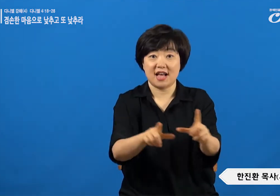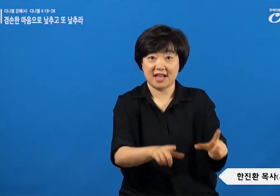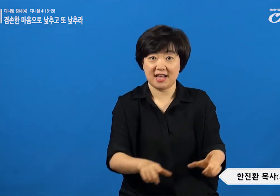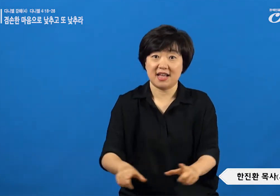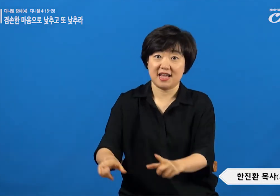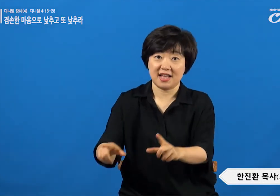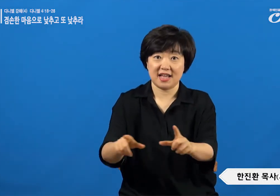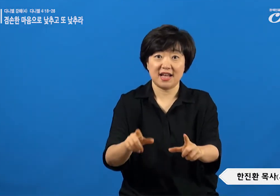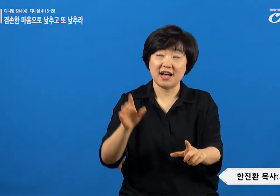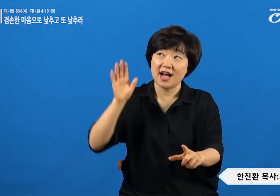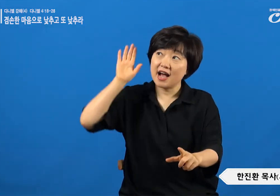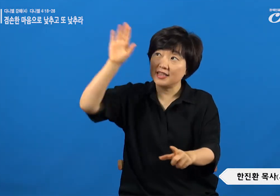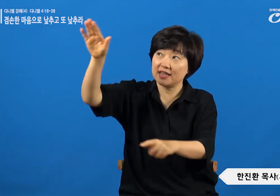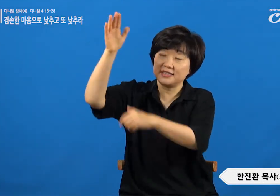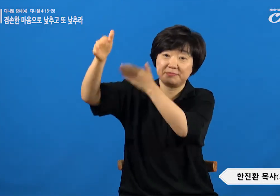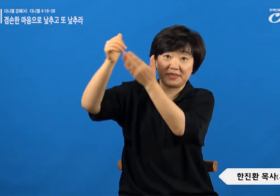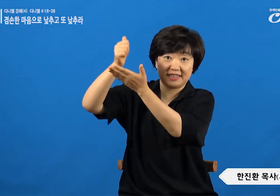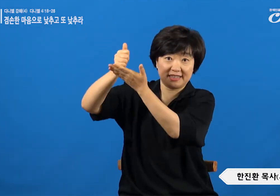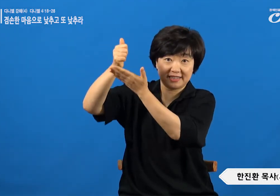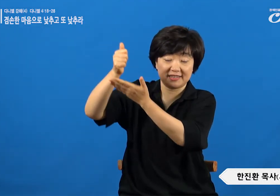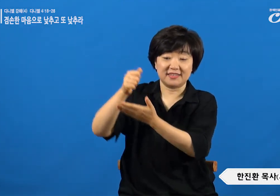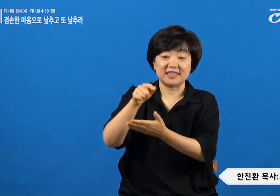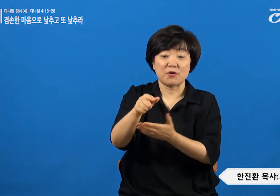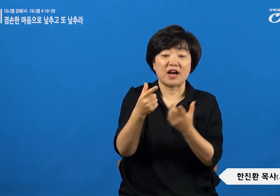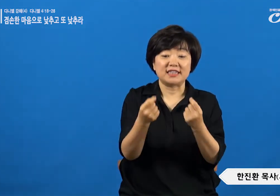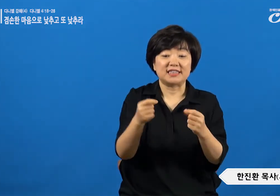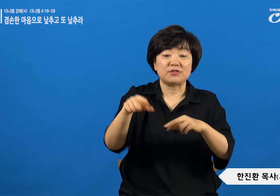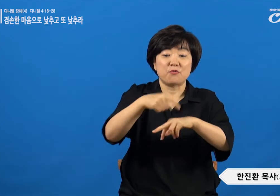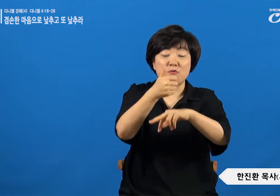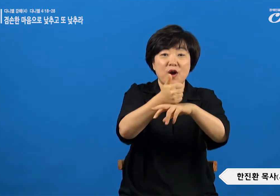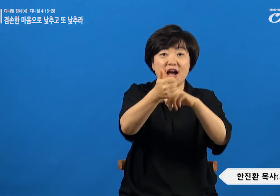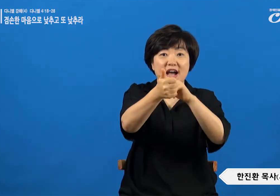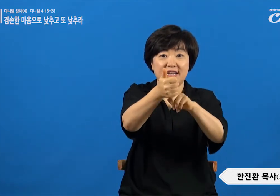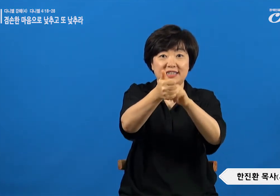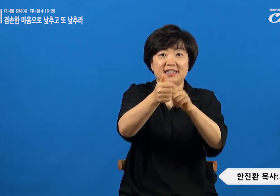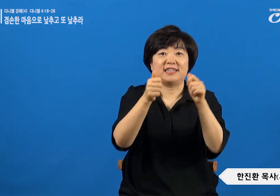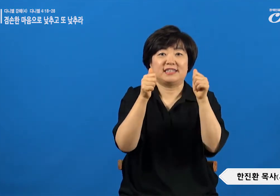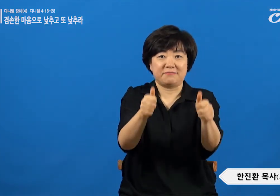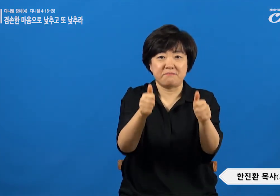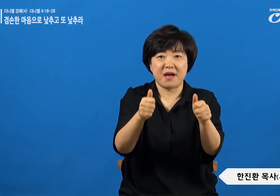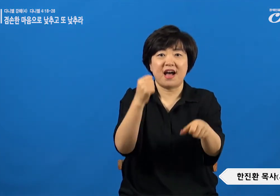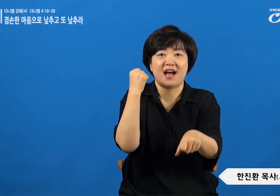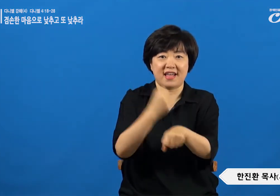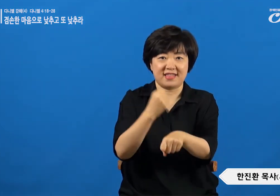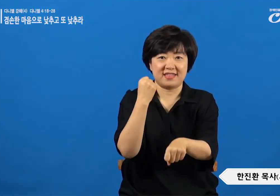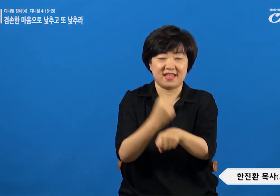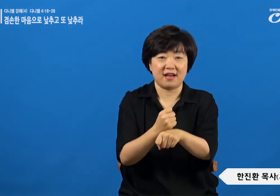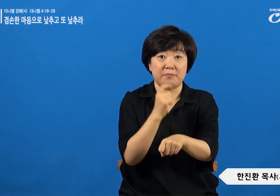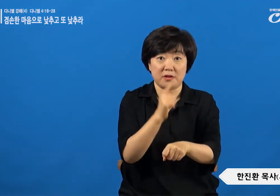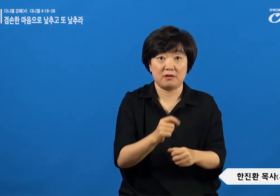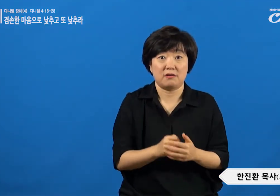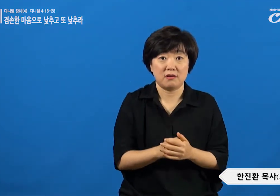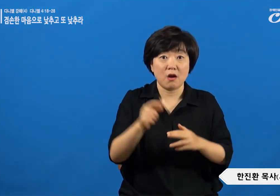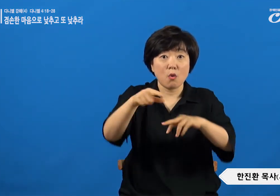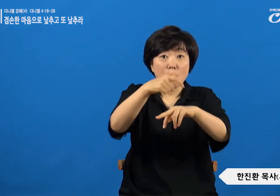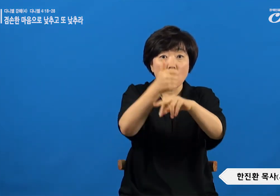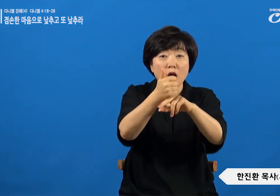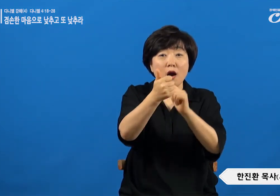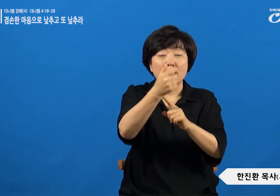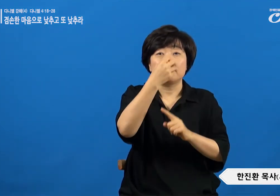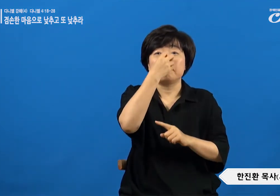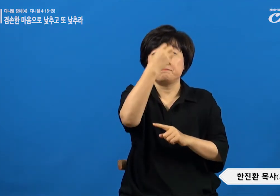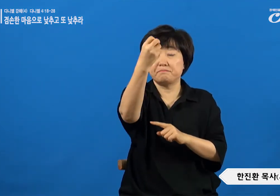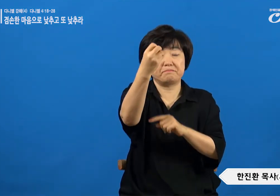그런데 장차 하나님이 그런 느부갓네살을 심판하실 것이라는 것입니다. 왕의